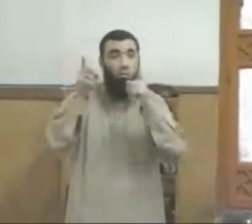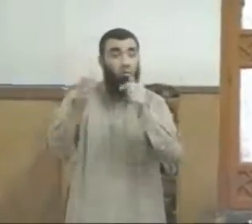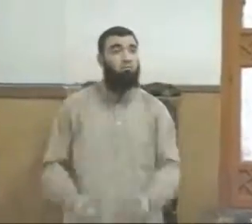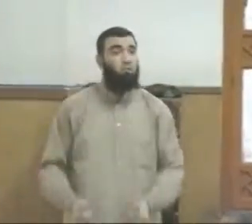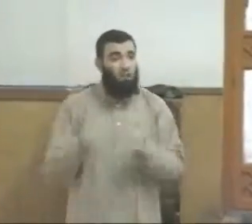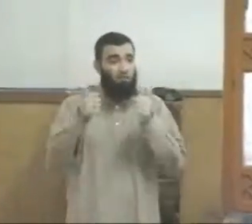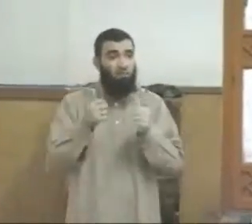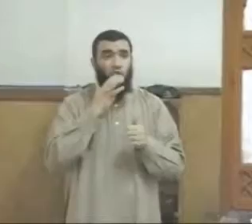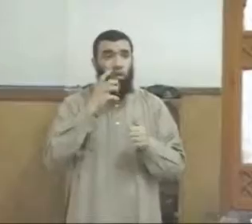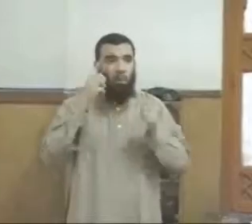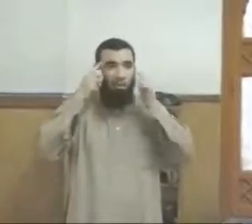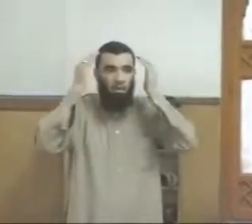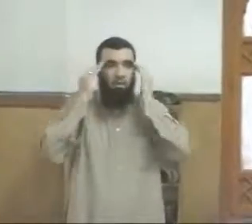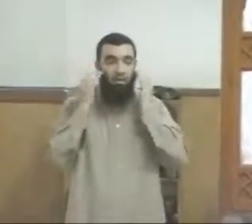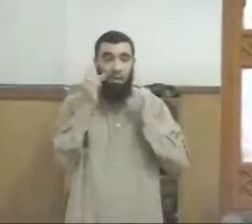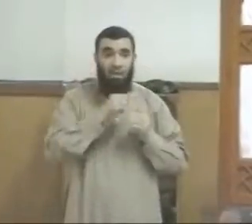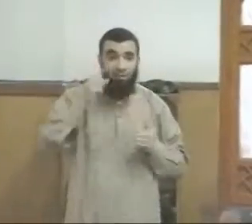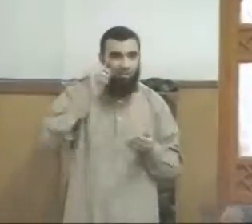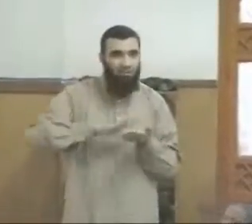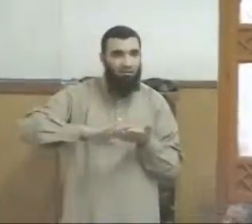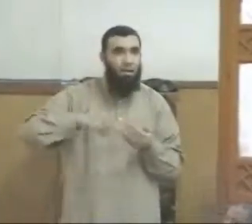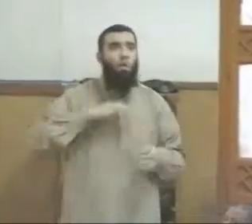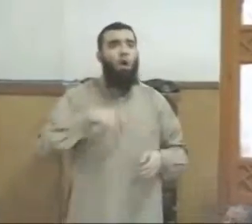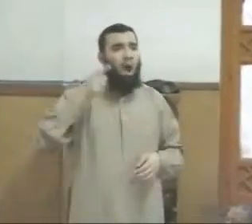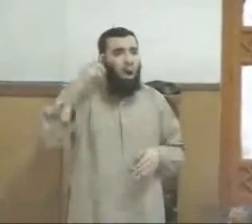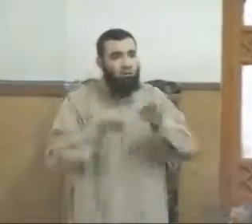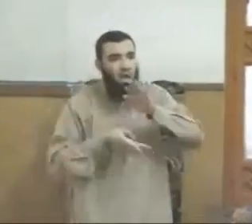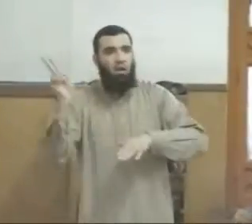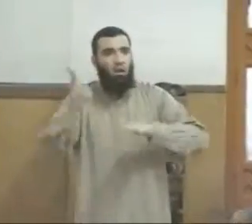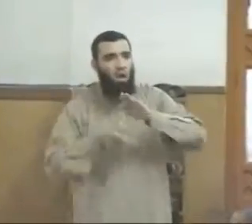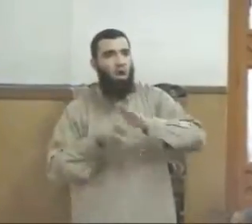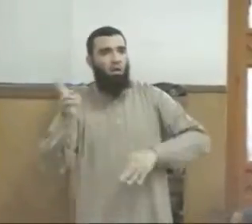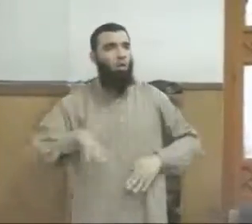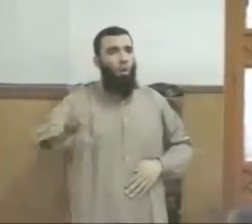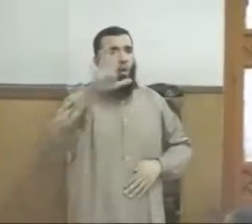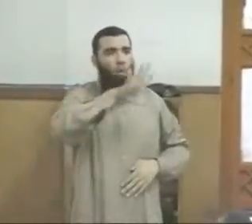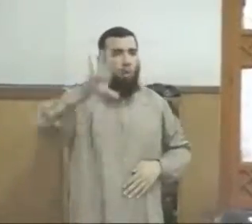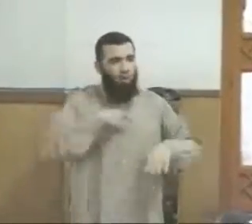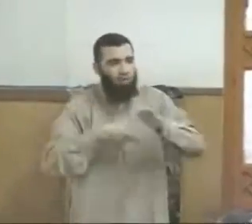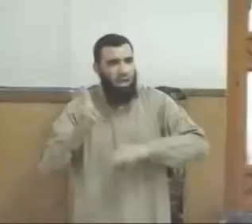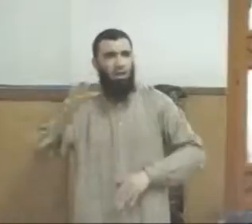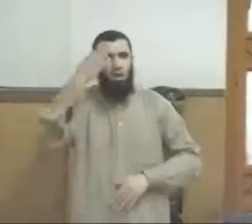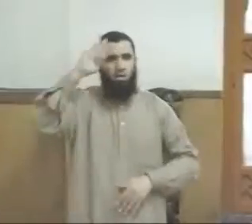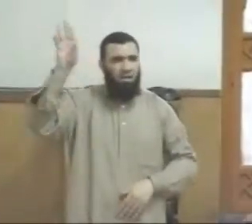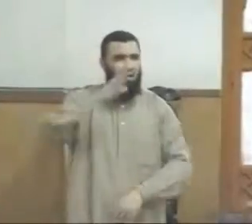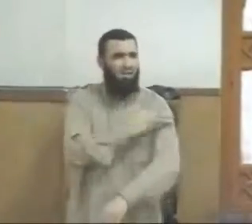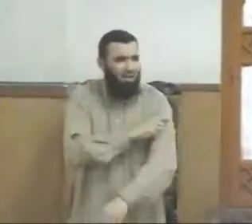أولويات شبابنا الهجرة، طرد الأوطان، نصران